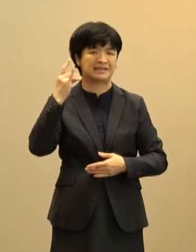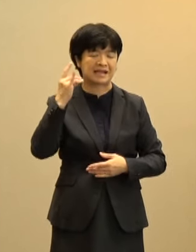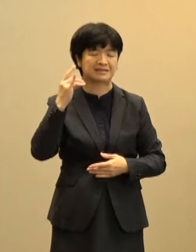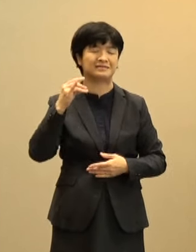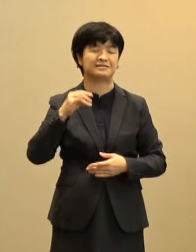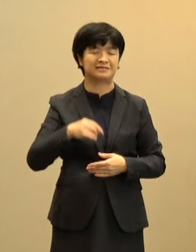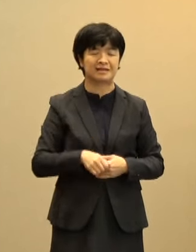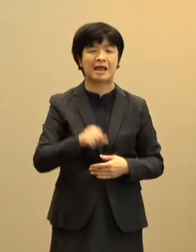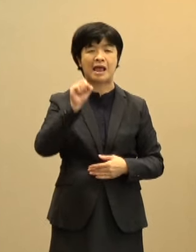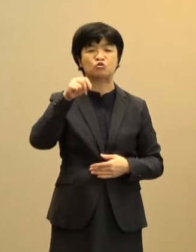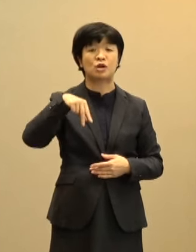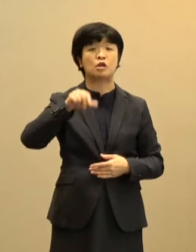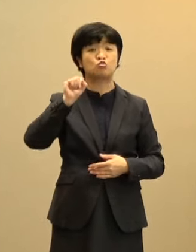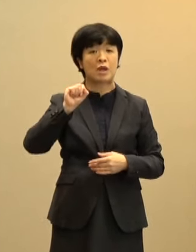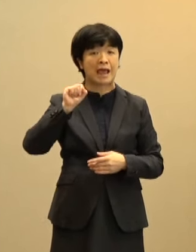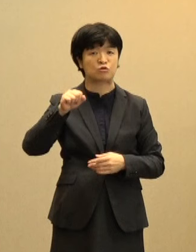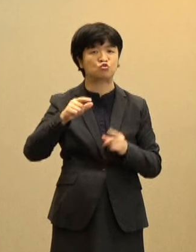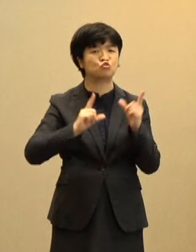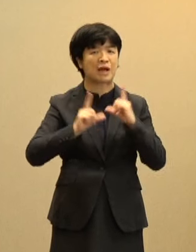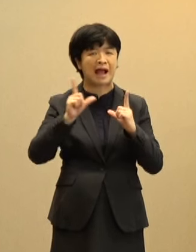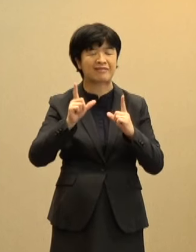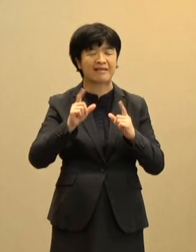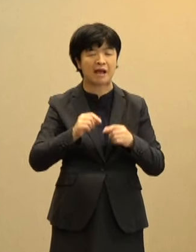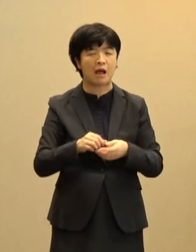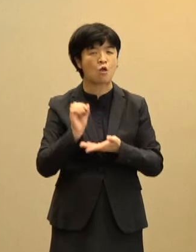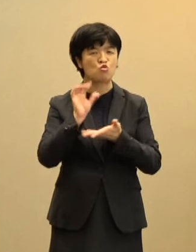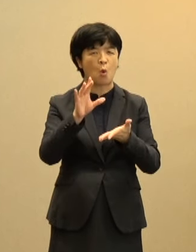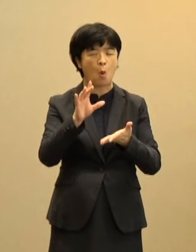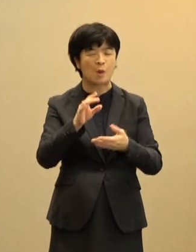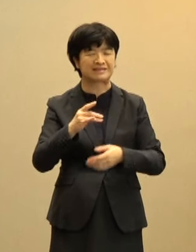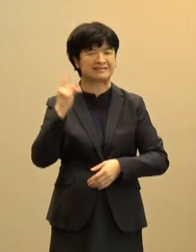る SNS 型投資ロマンス詐欺が